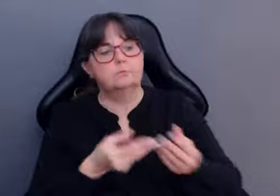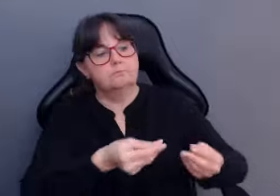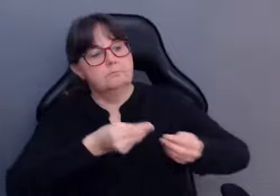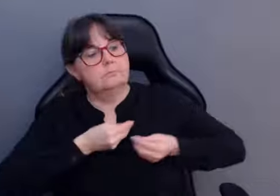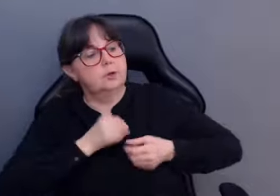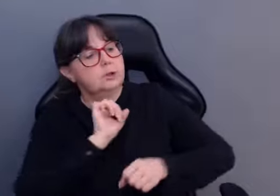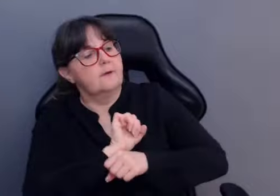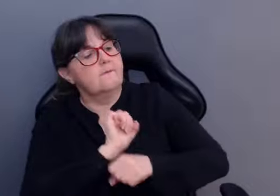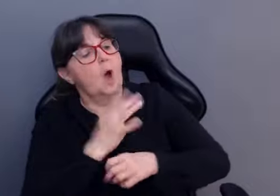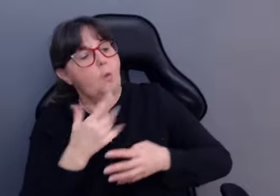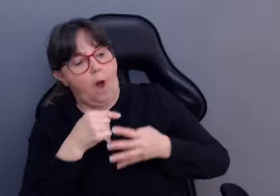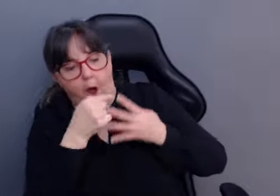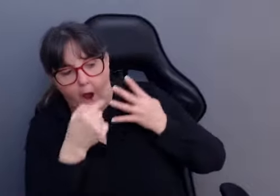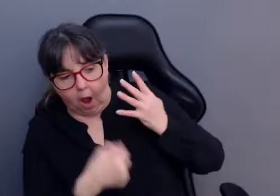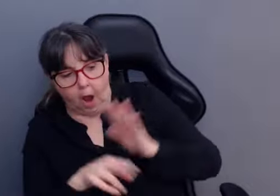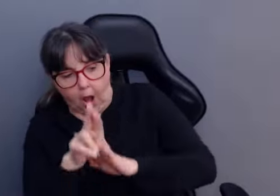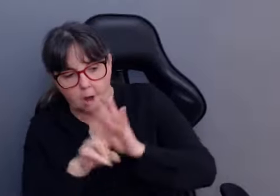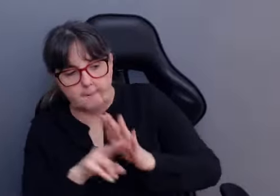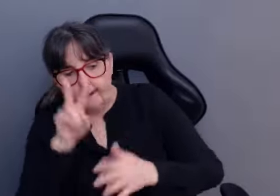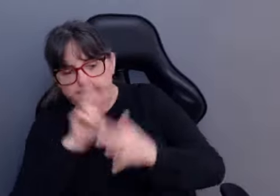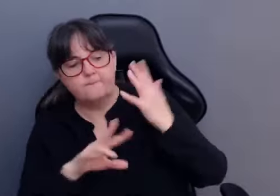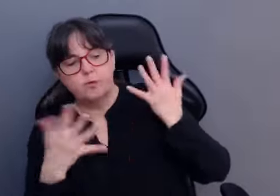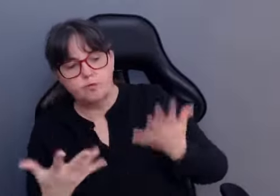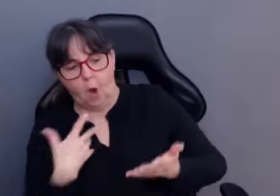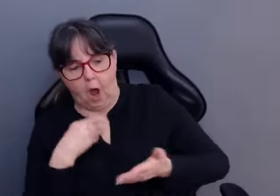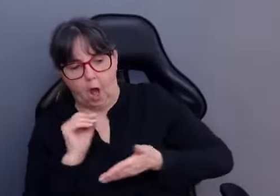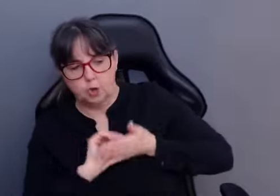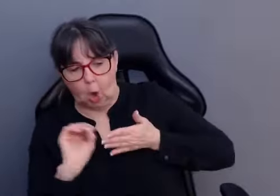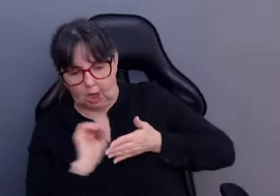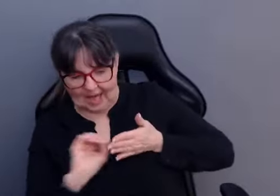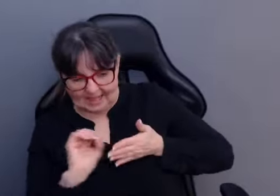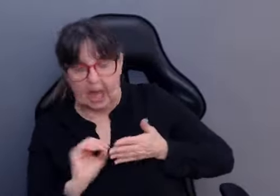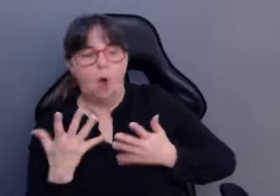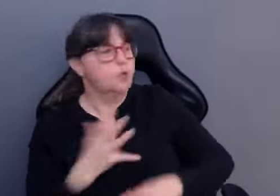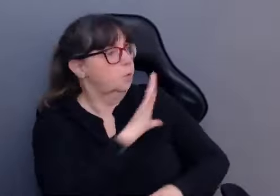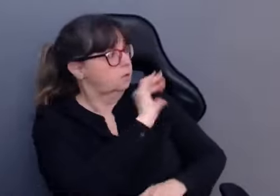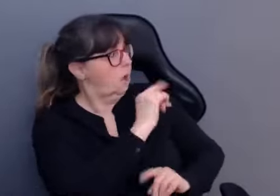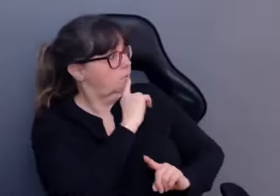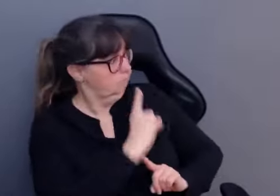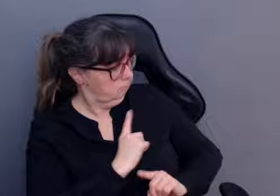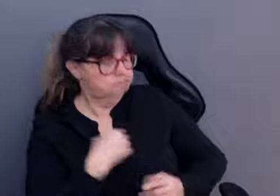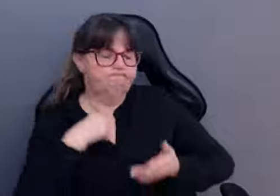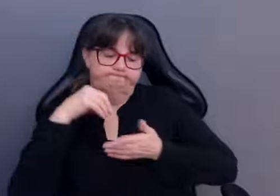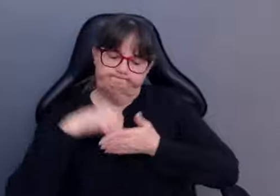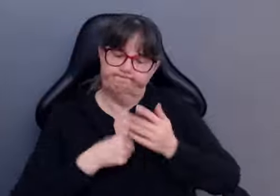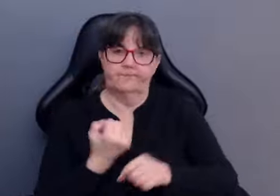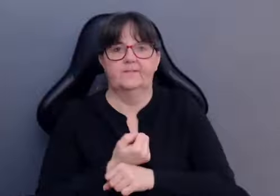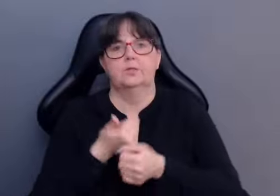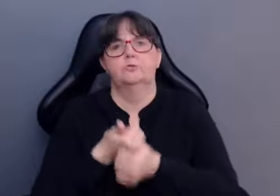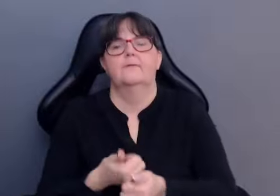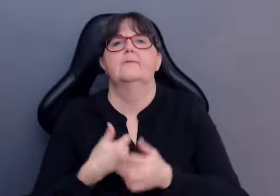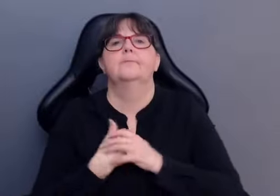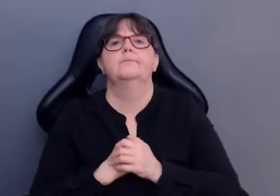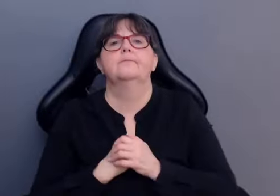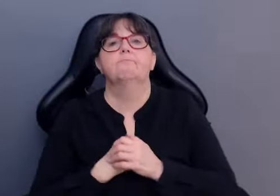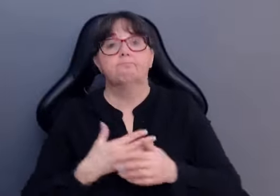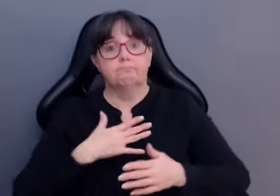attribuées par les présents règlements ou par le conseil d'administration. Il a la garde